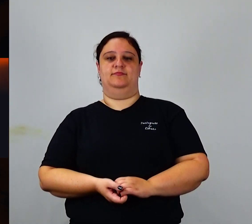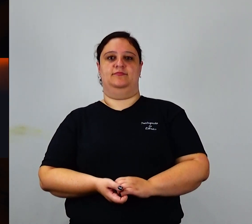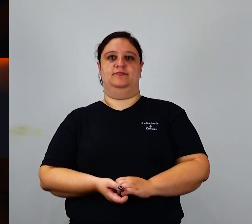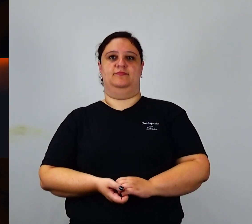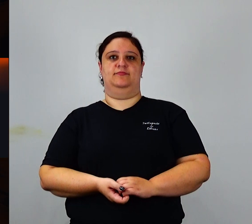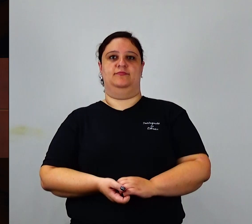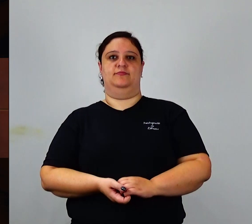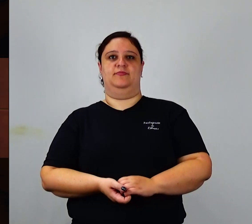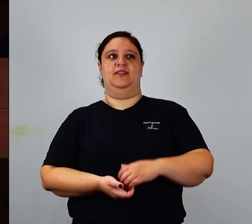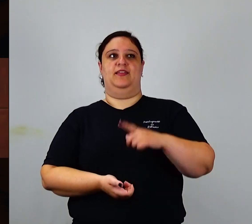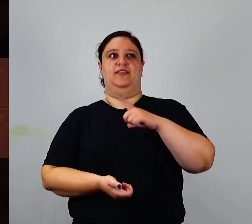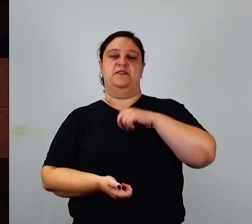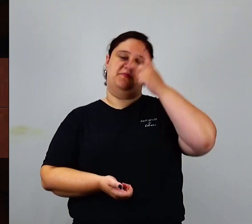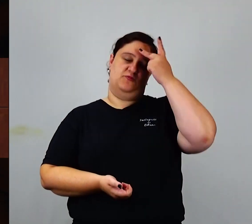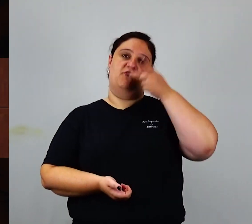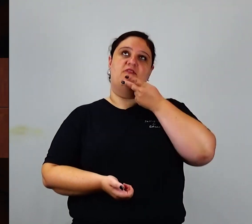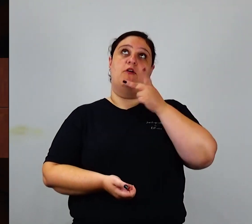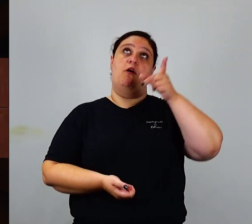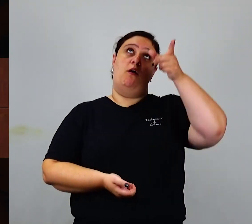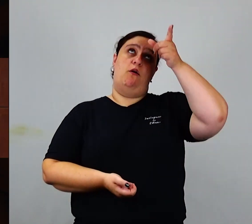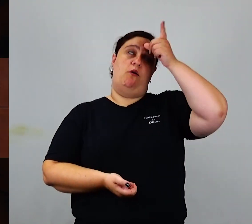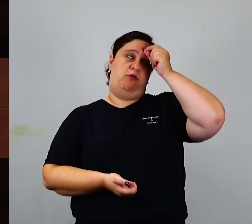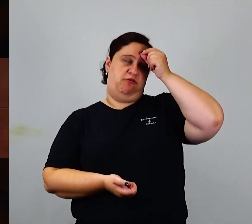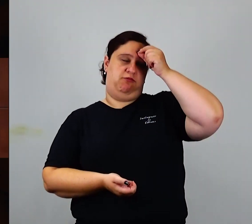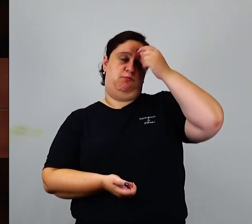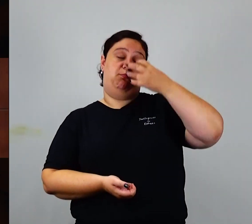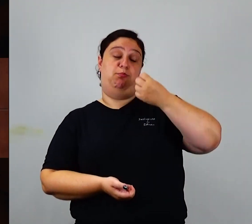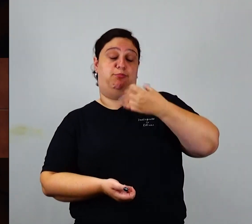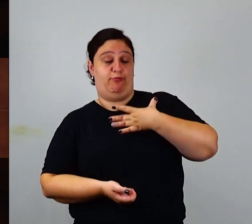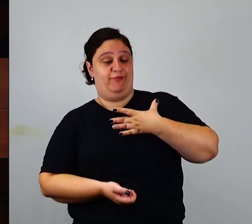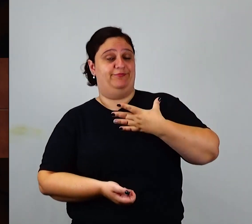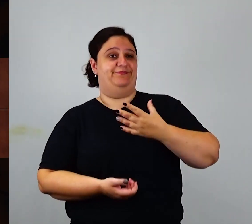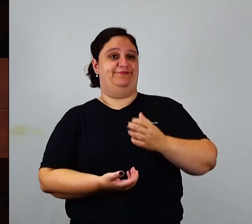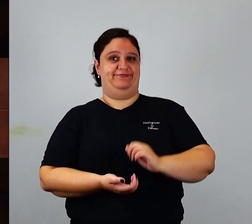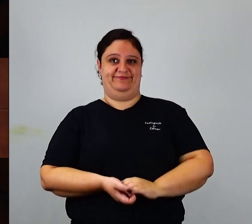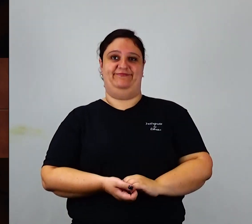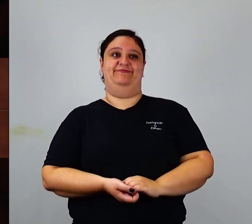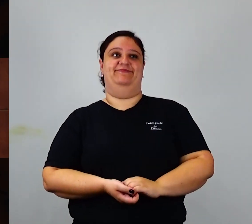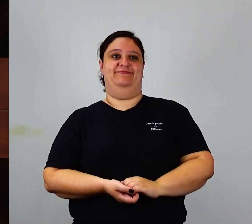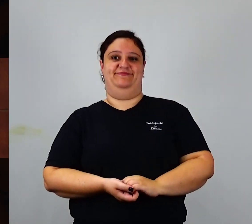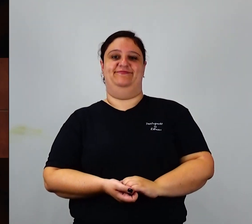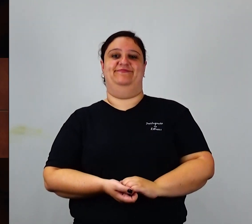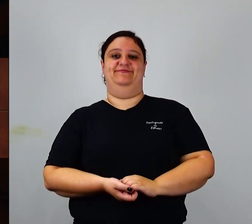Alguns aí estão dizendo: ufa, que bom.